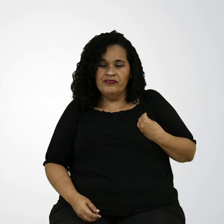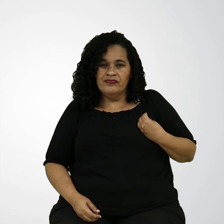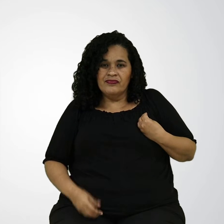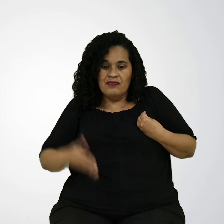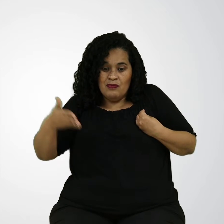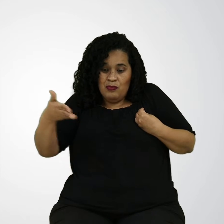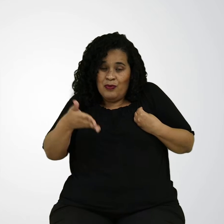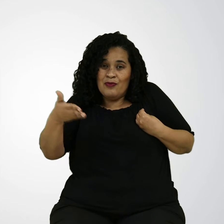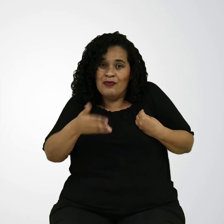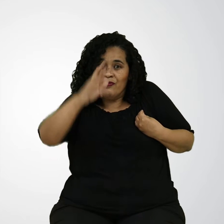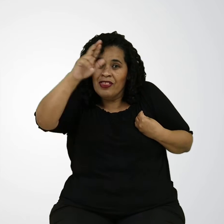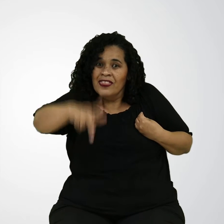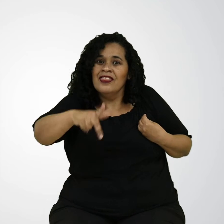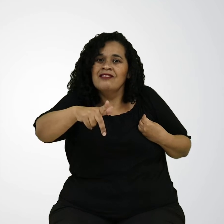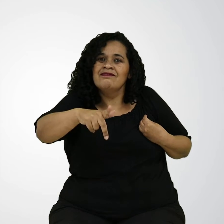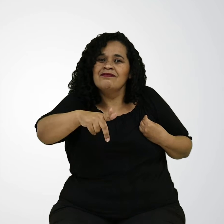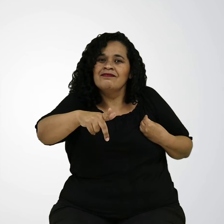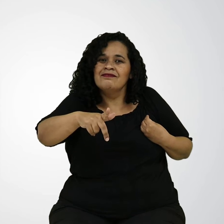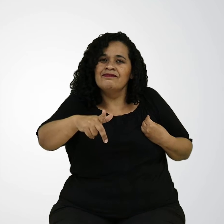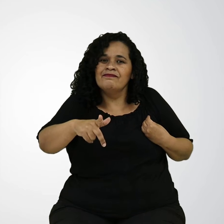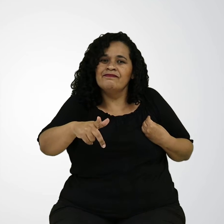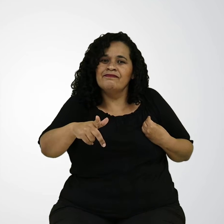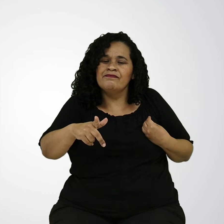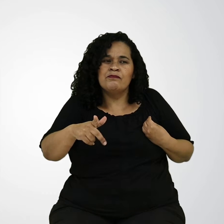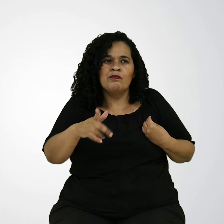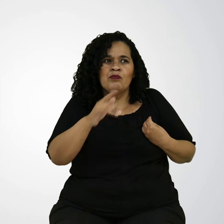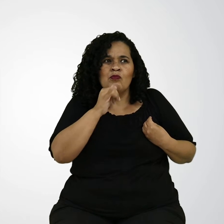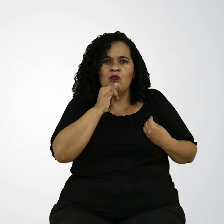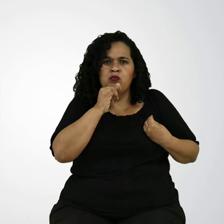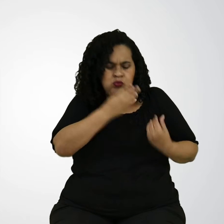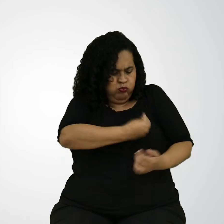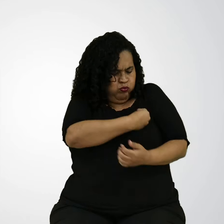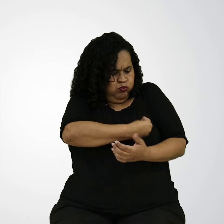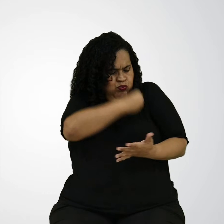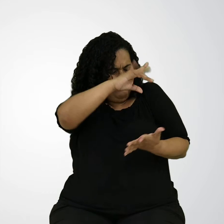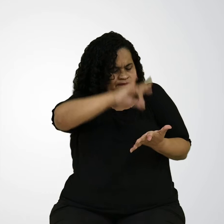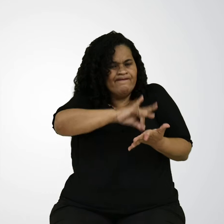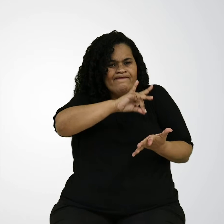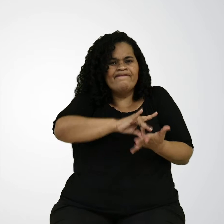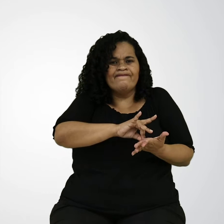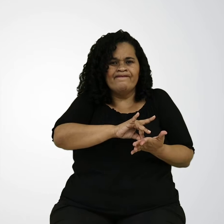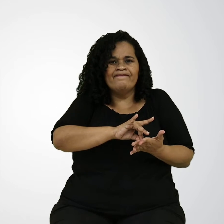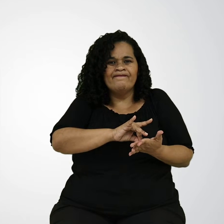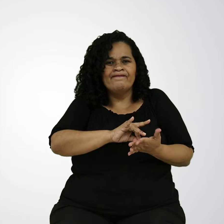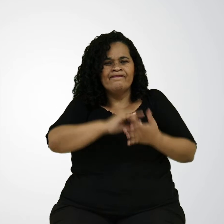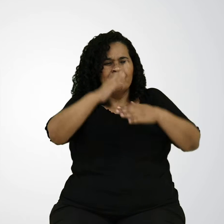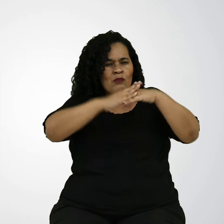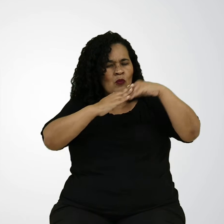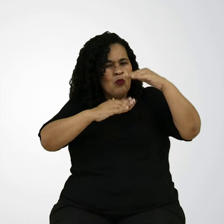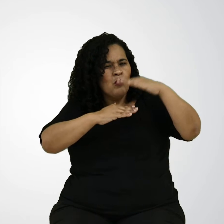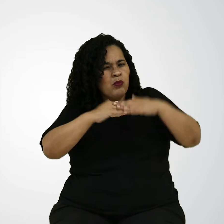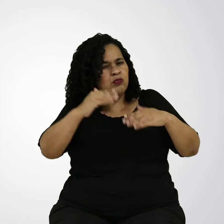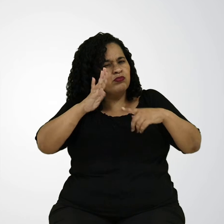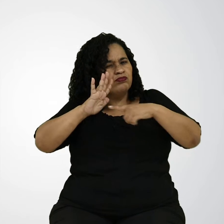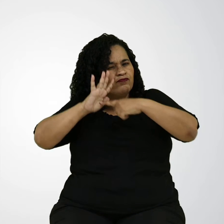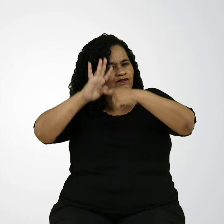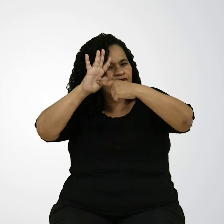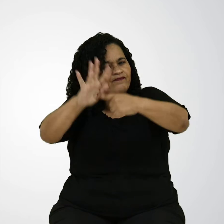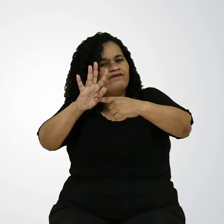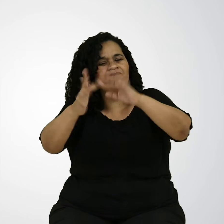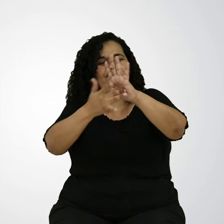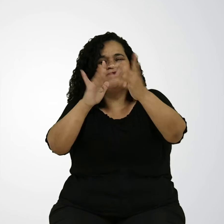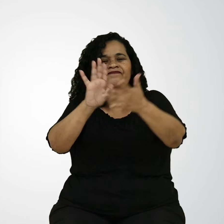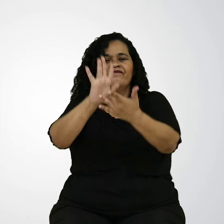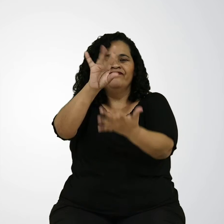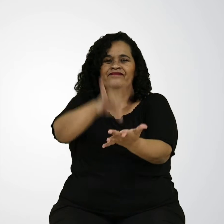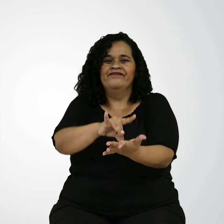existe como ser um cristão verdadeiro em Cristo e a sua vida prática no dia a dia não refletir essa verdade